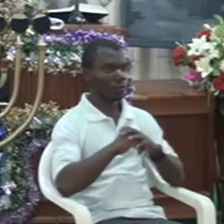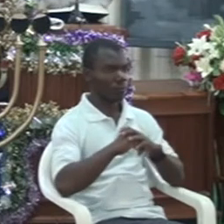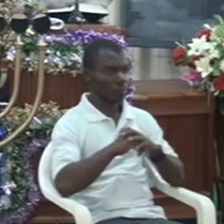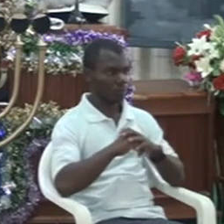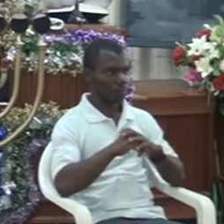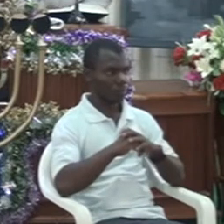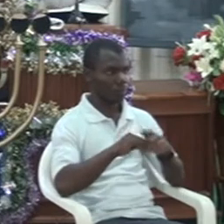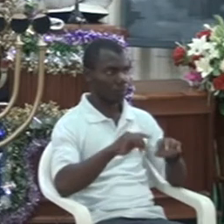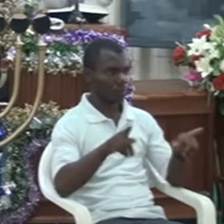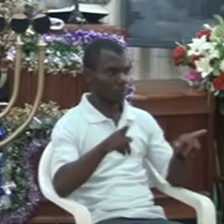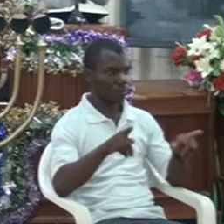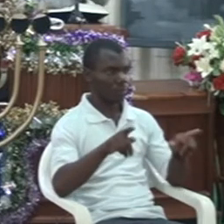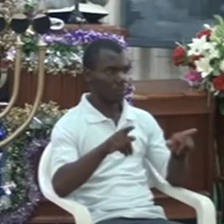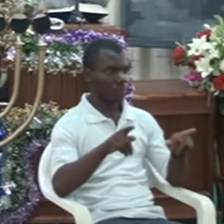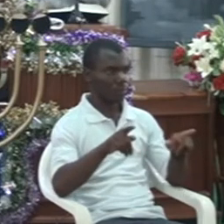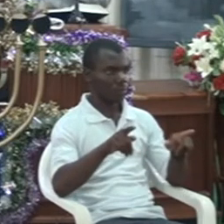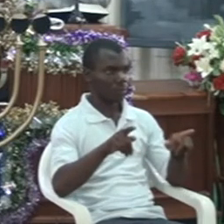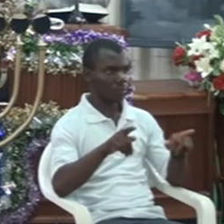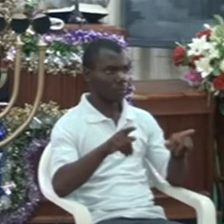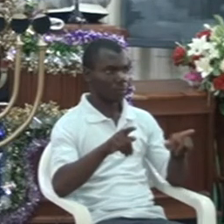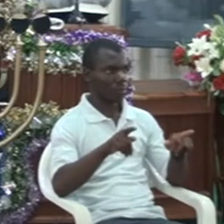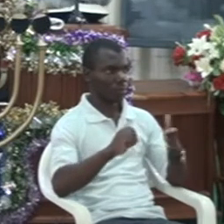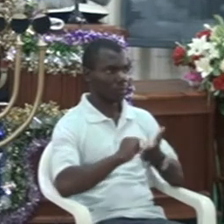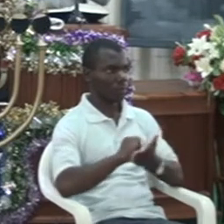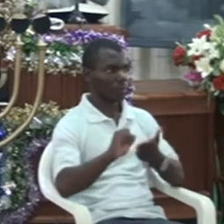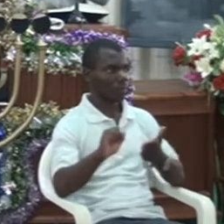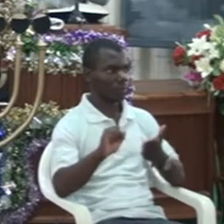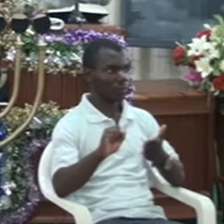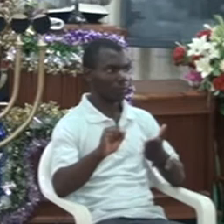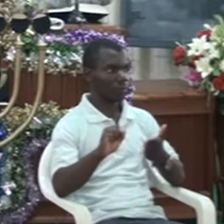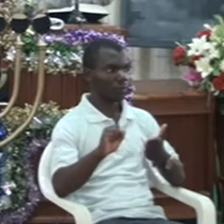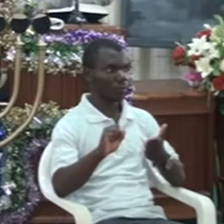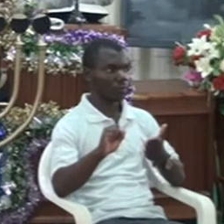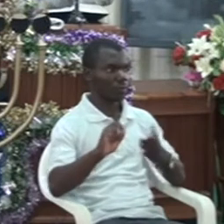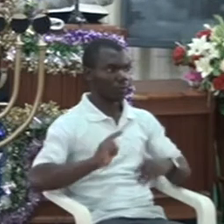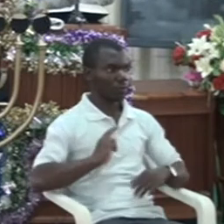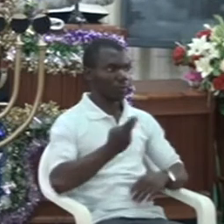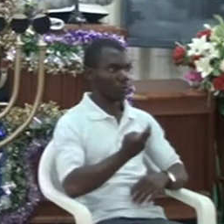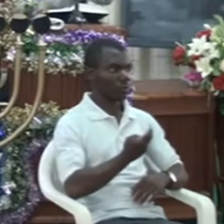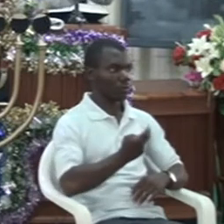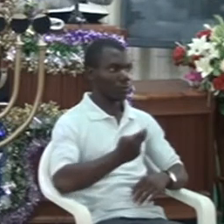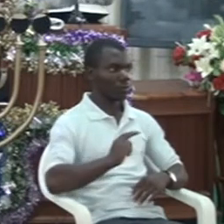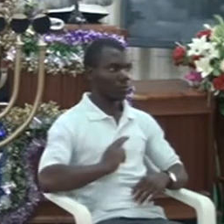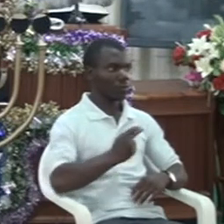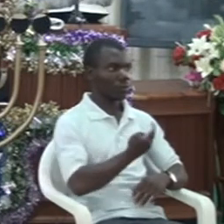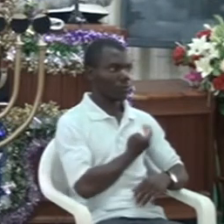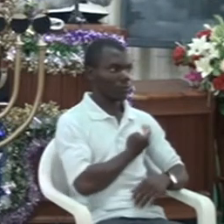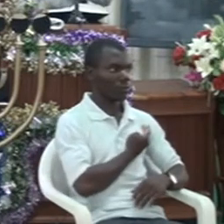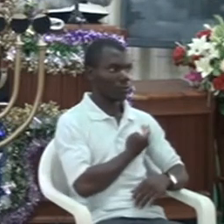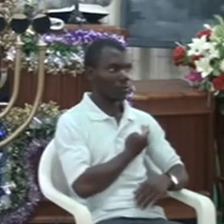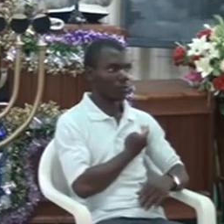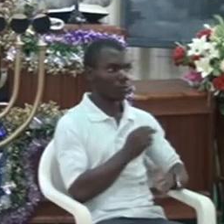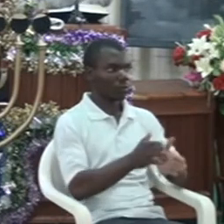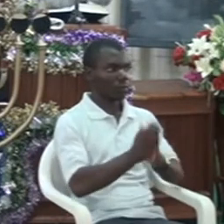upya. Mais lakini utakaso, la sanctification, unaomba tufanye